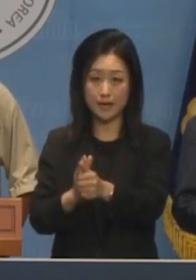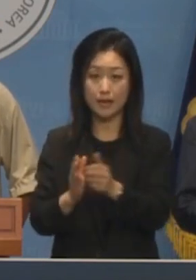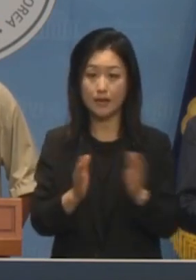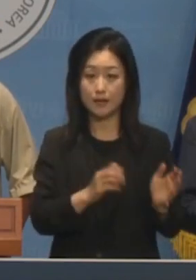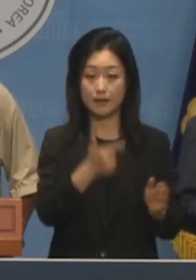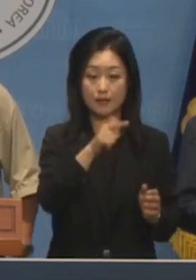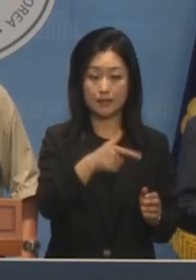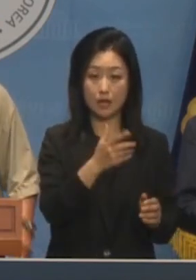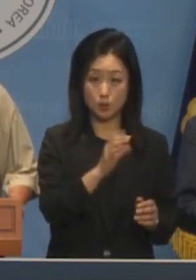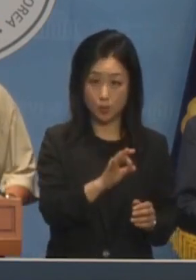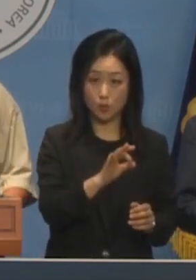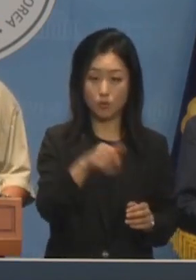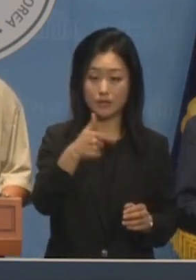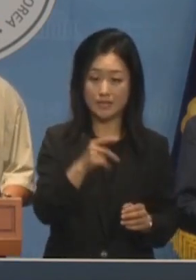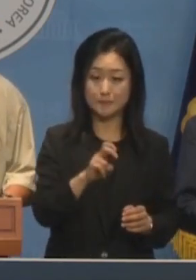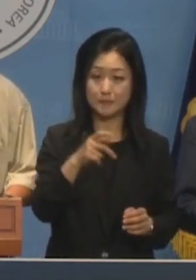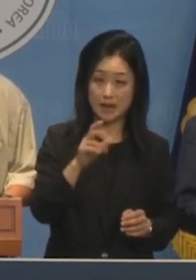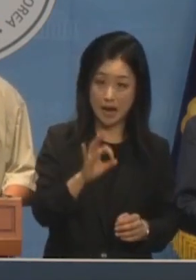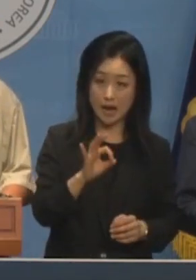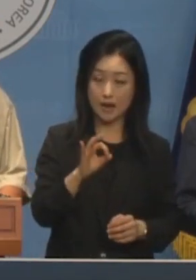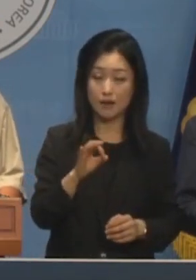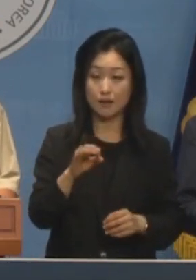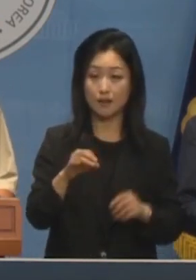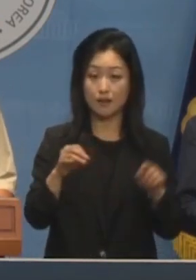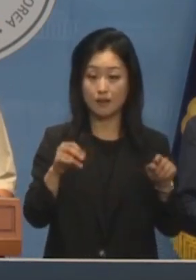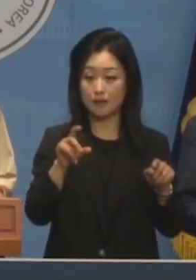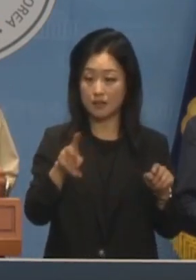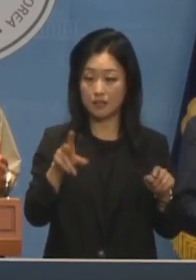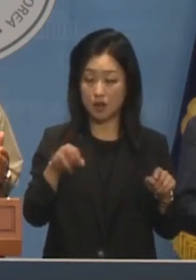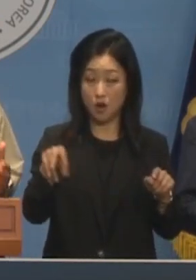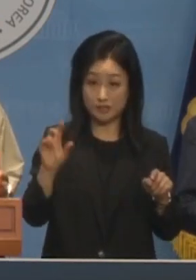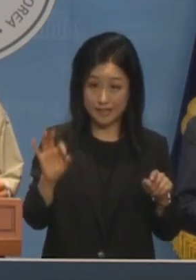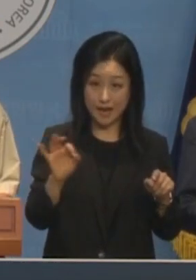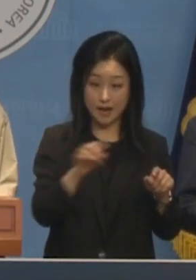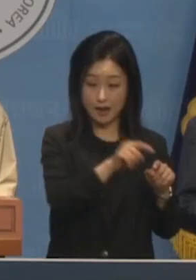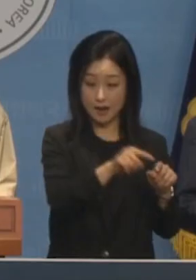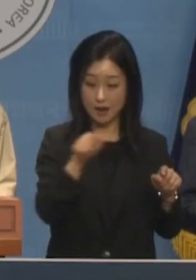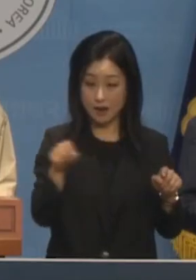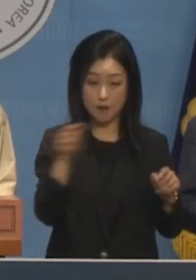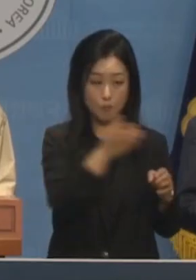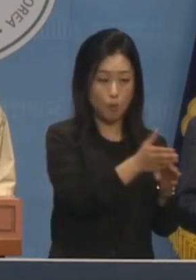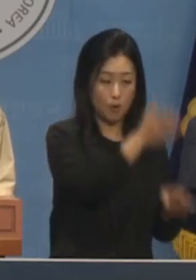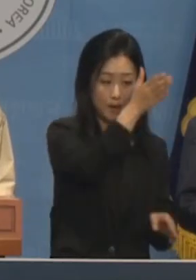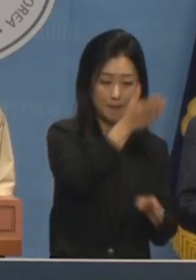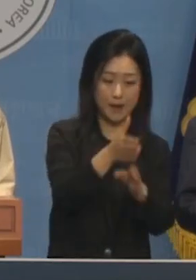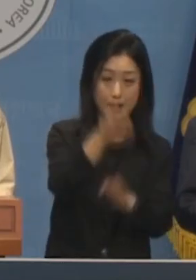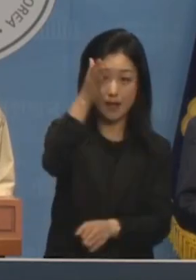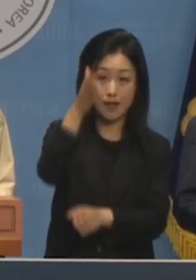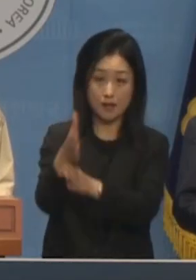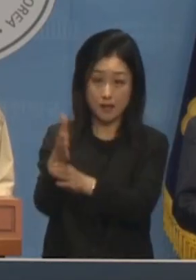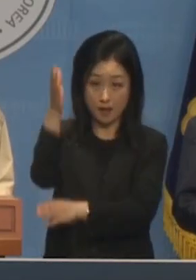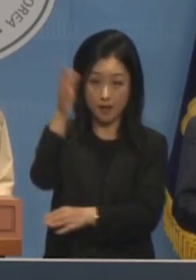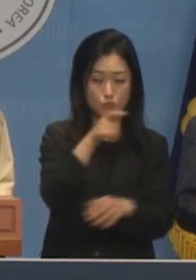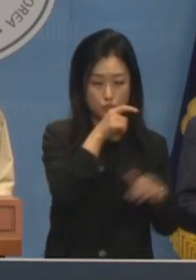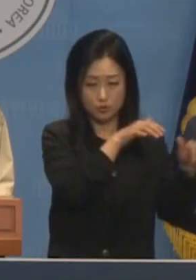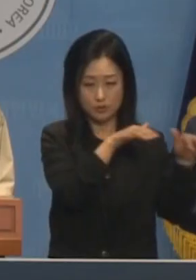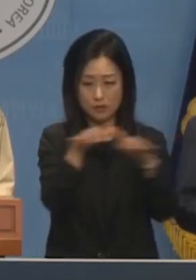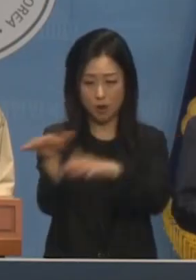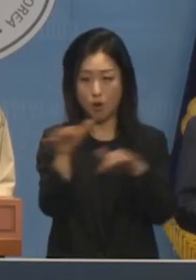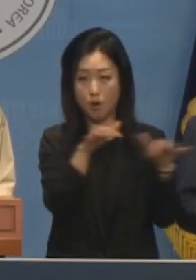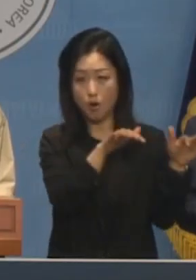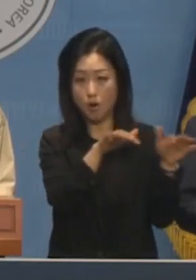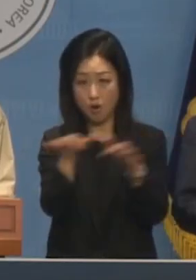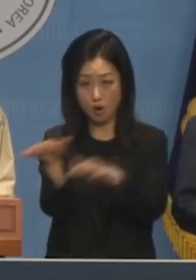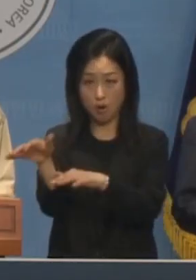낙동강, 영산강, 금강, 한강 보화 수문을 개방해서 지금 창궐해 있는 녹조를 빠르게 개선할 수 있는 방안,